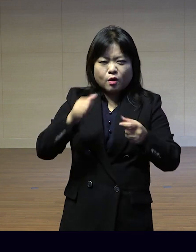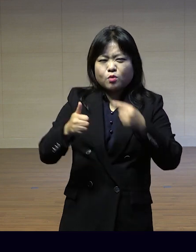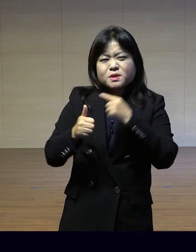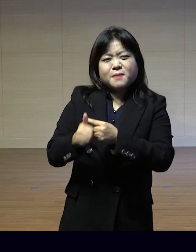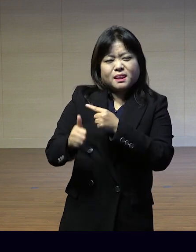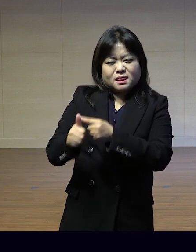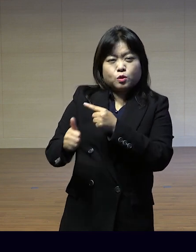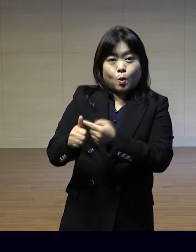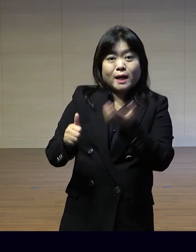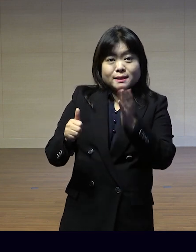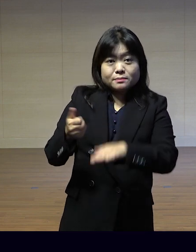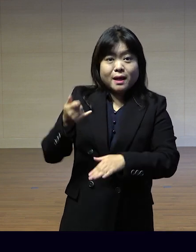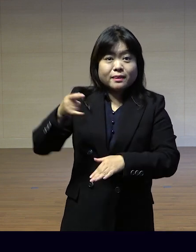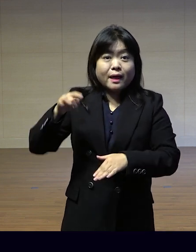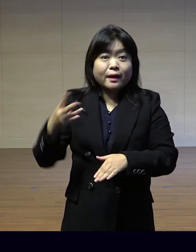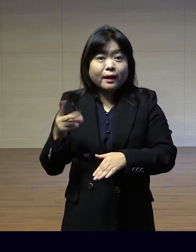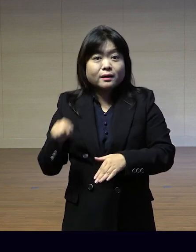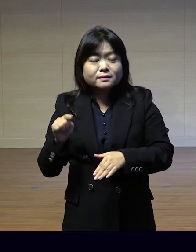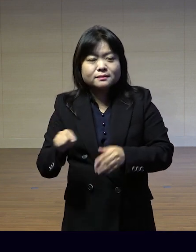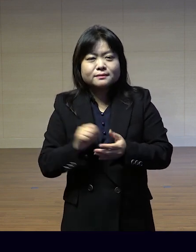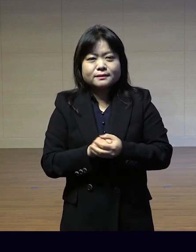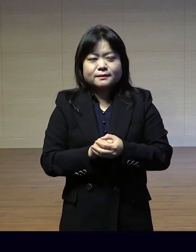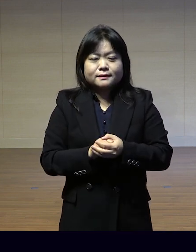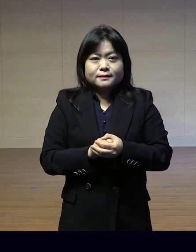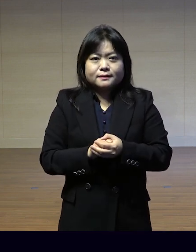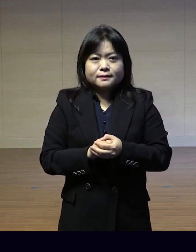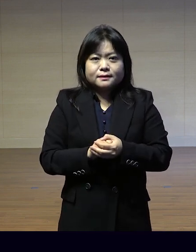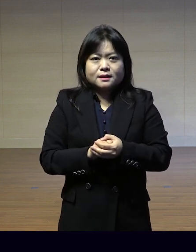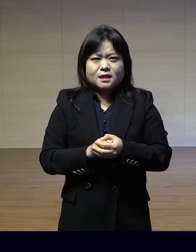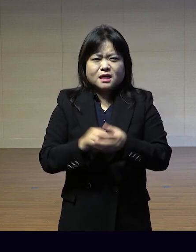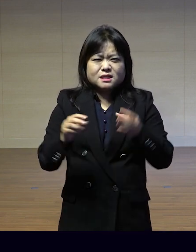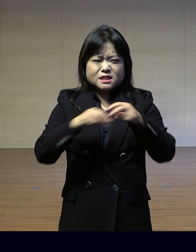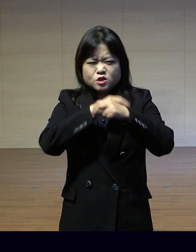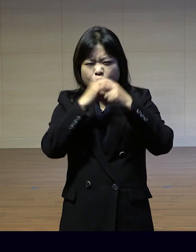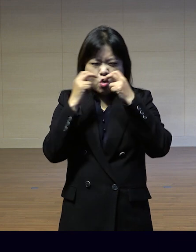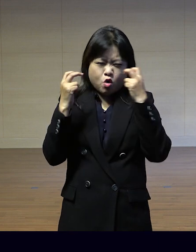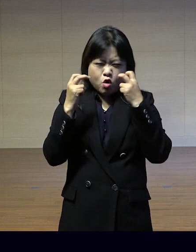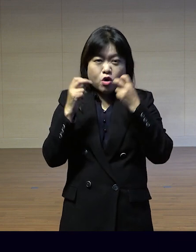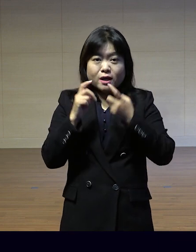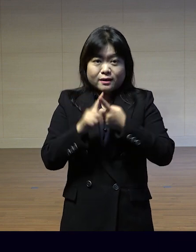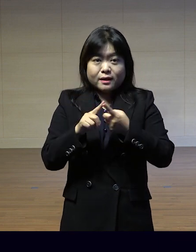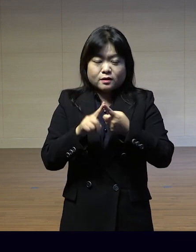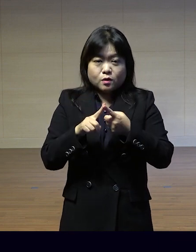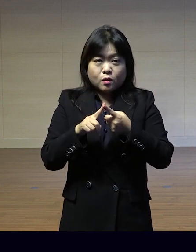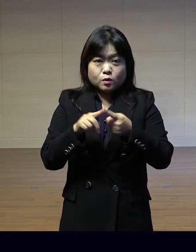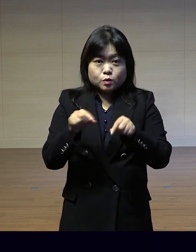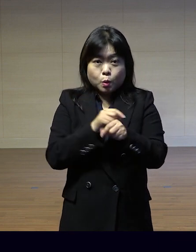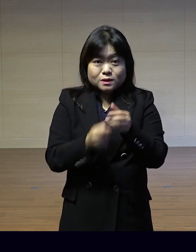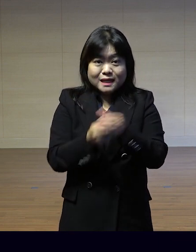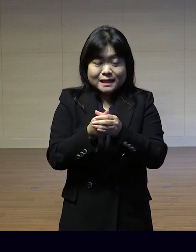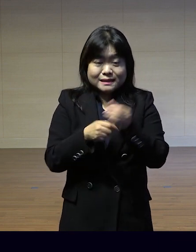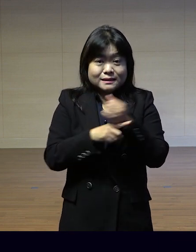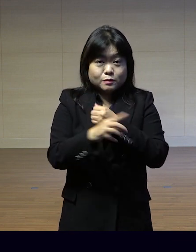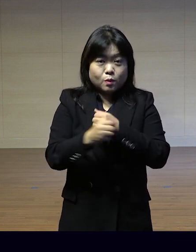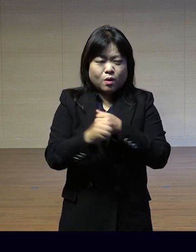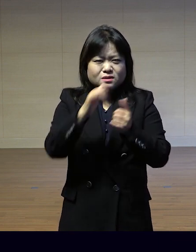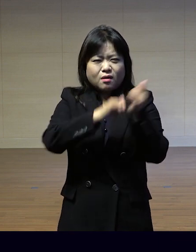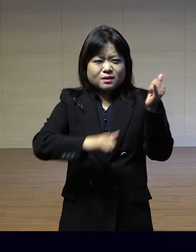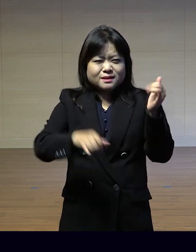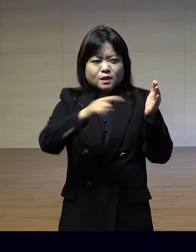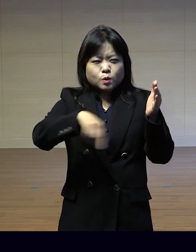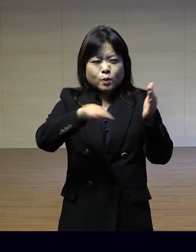비판을 하겠지만요. 해겔은 이성을 독특한 의미로 역사 속의 이성이라는 책을